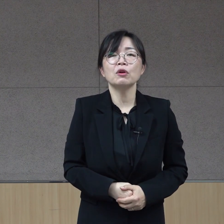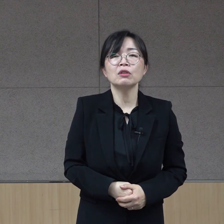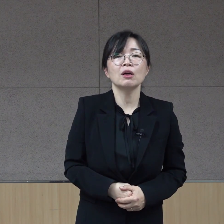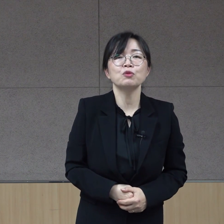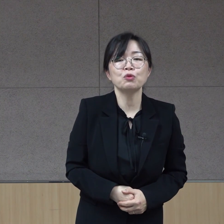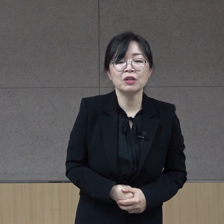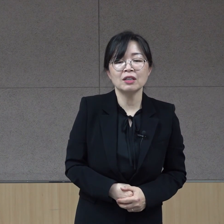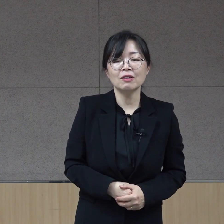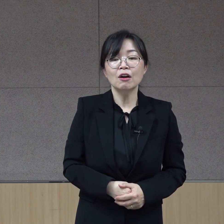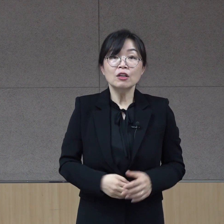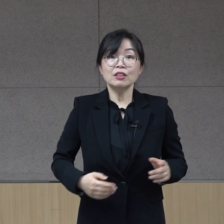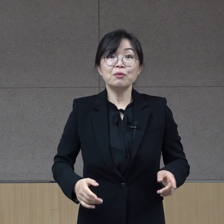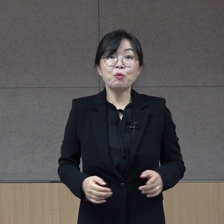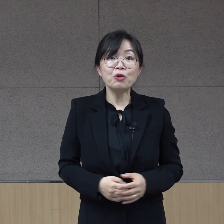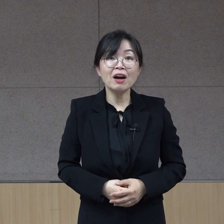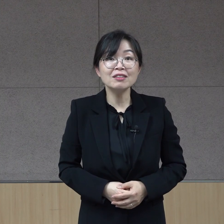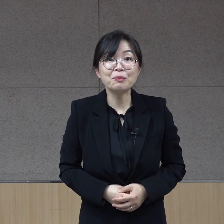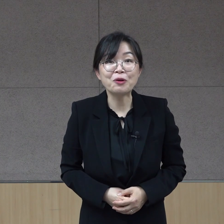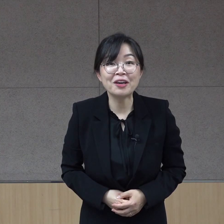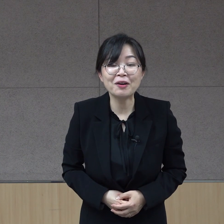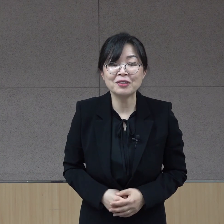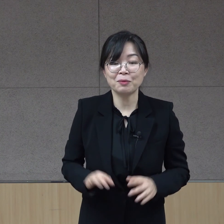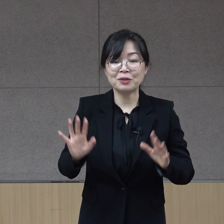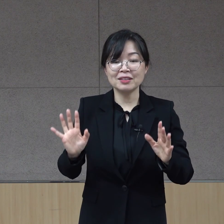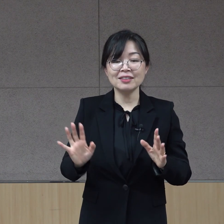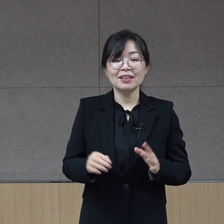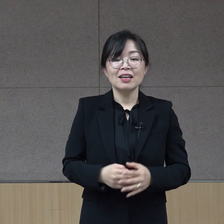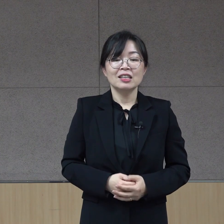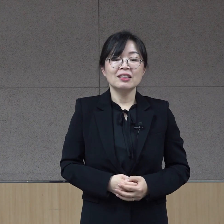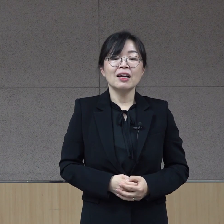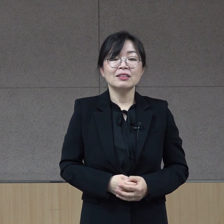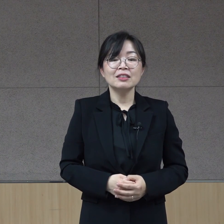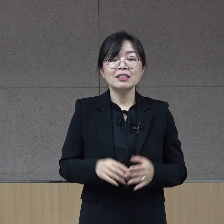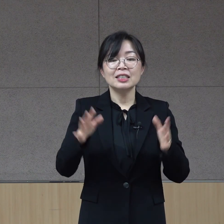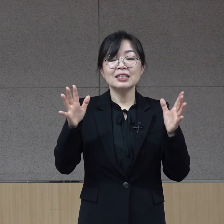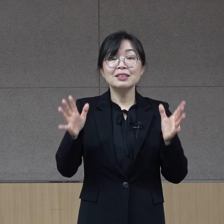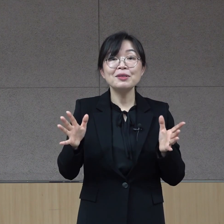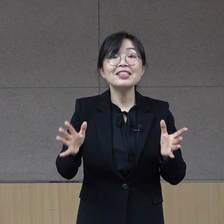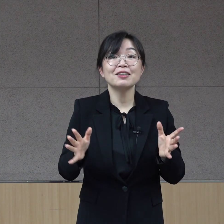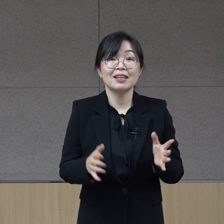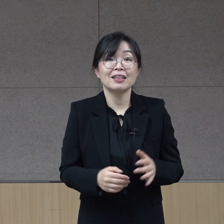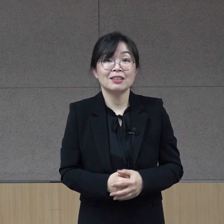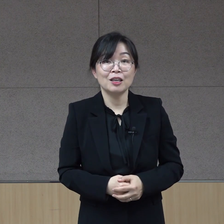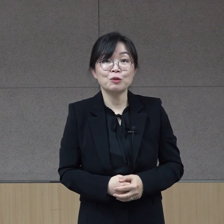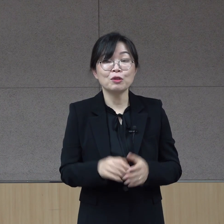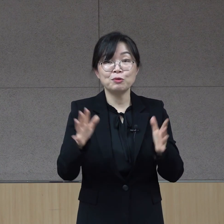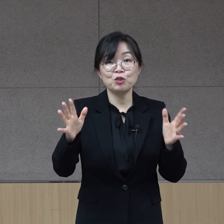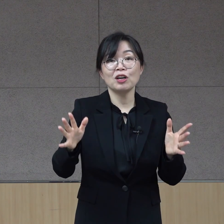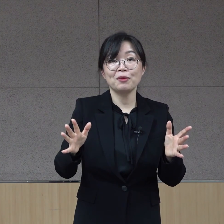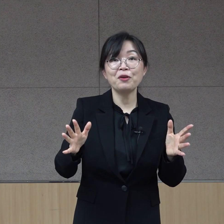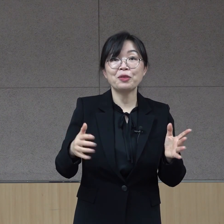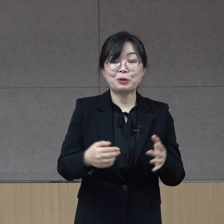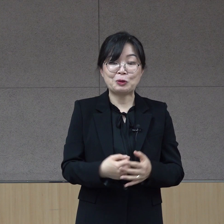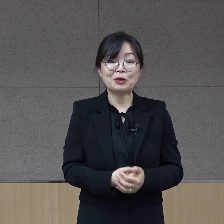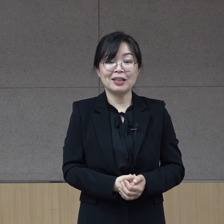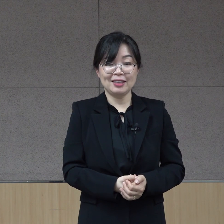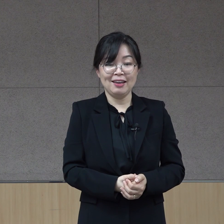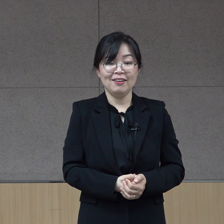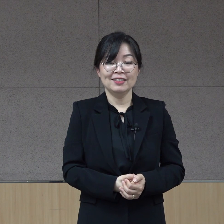어떻게 하면 좋을까요? 선생님, 모양은 뭐예요? 이렇게 보다는 일단은 이 의미를 전달하는 데 좀 더 집중하면 더 좋을 것 같아요.